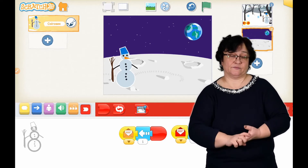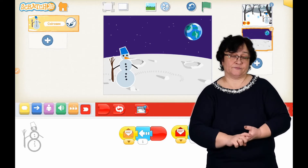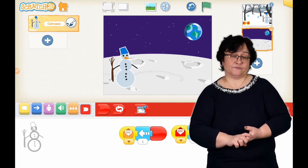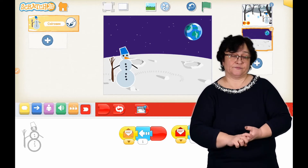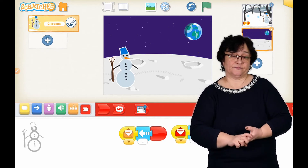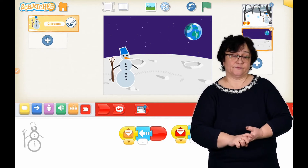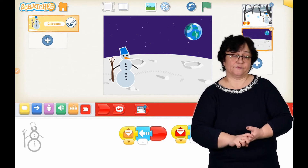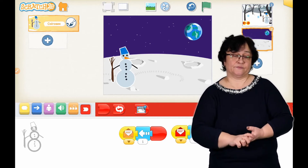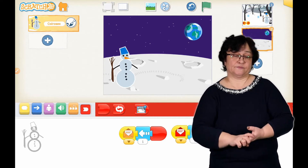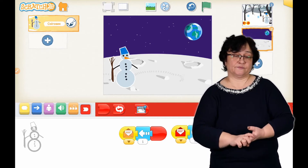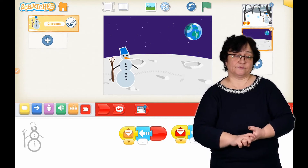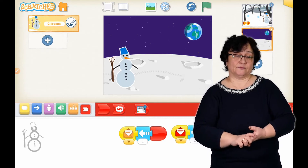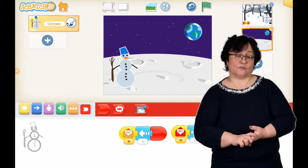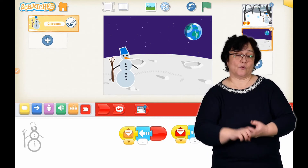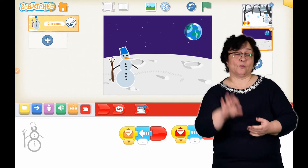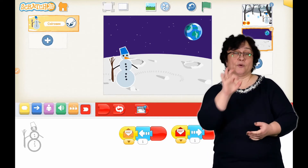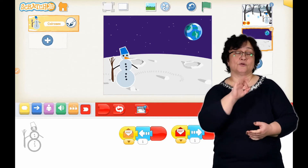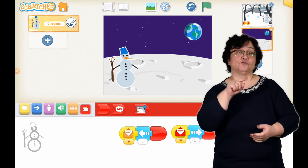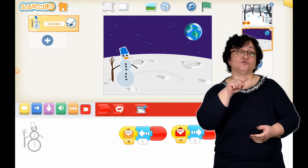З'явився.